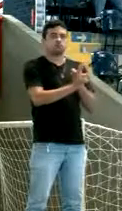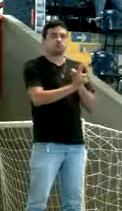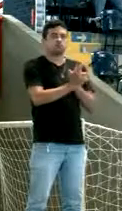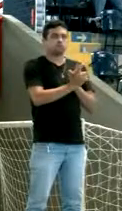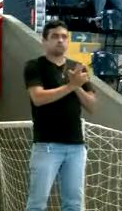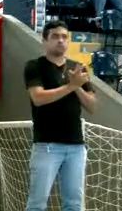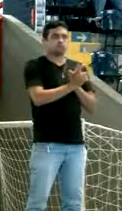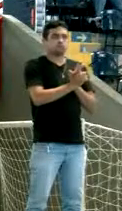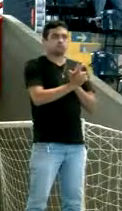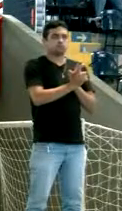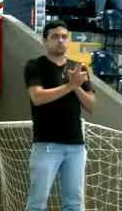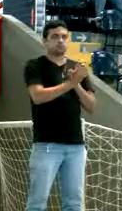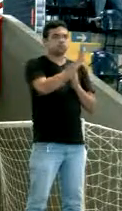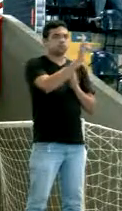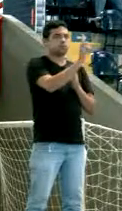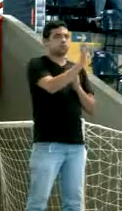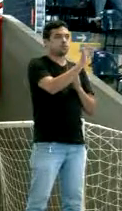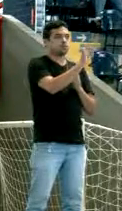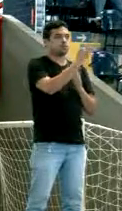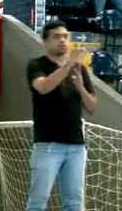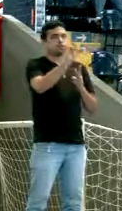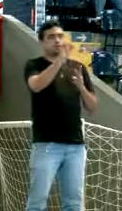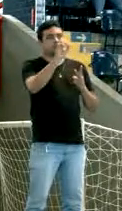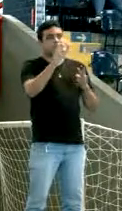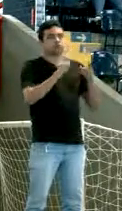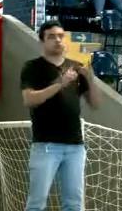como Caetano Veloso,